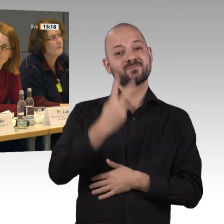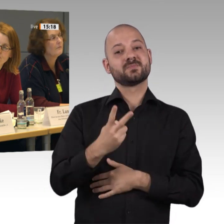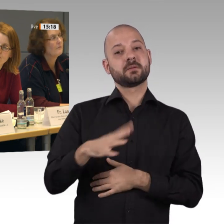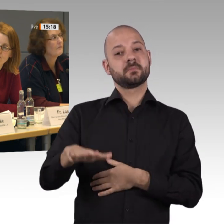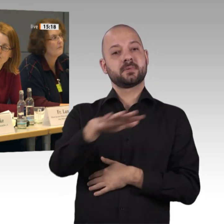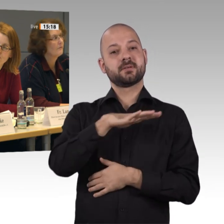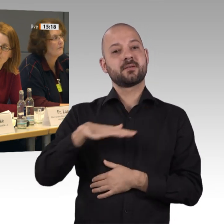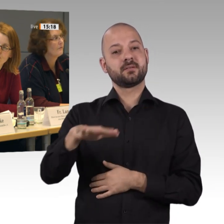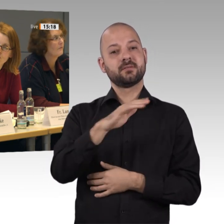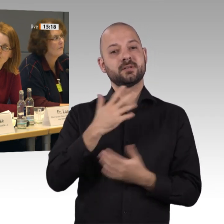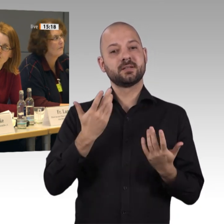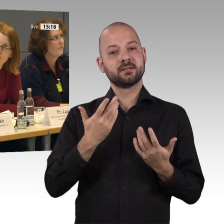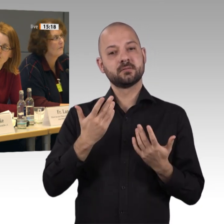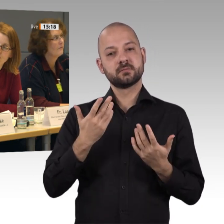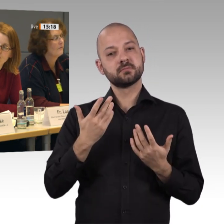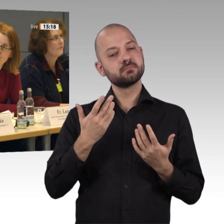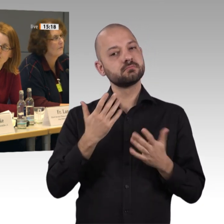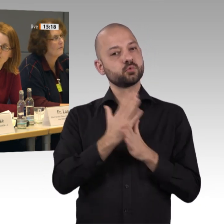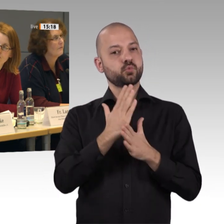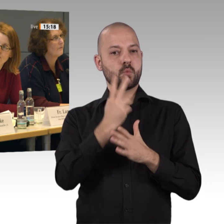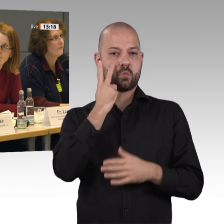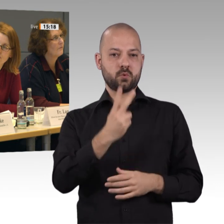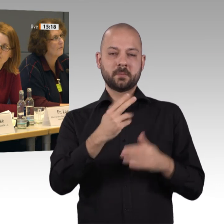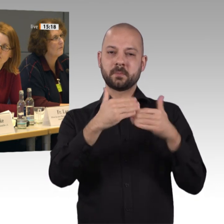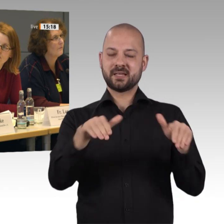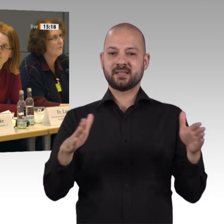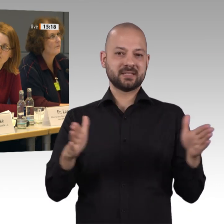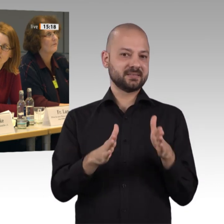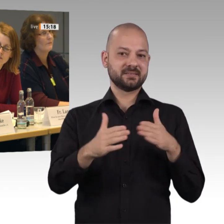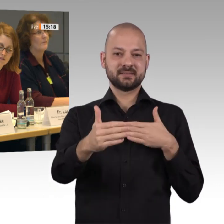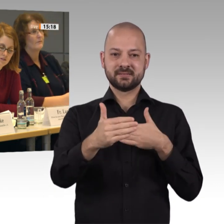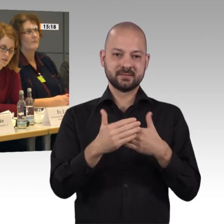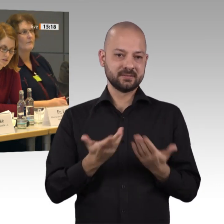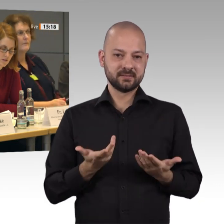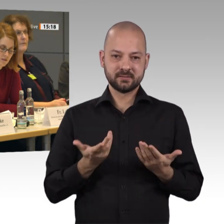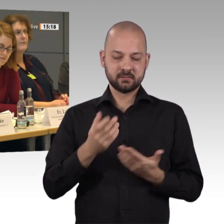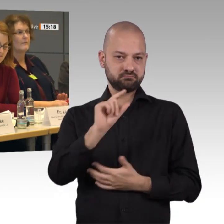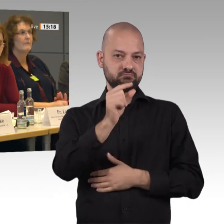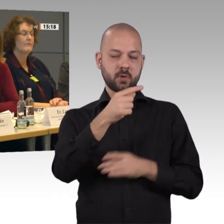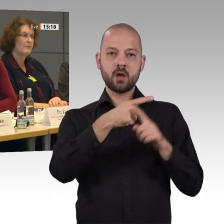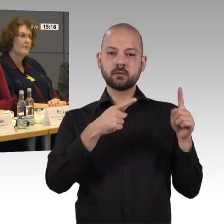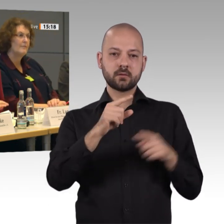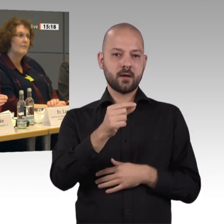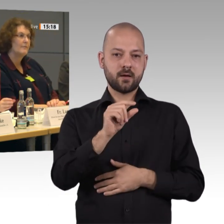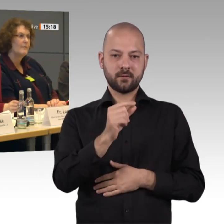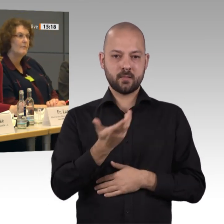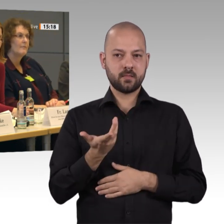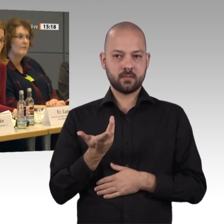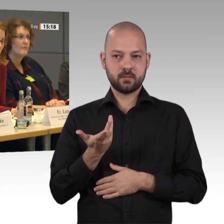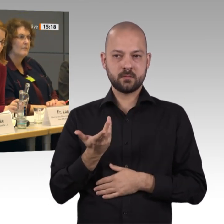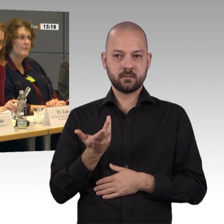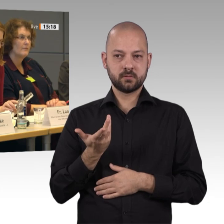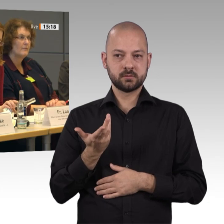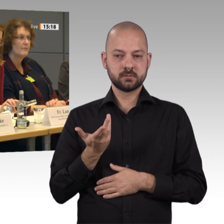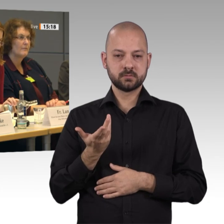hat es das letzte Gesetz, was vor 3 Wochen verabschiedet wurde, vorgesehen, eine bürokratische Schwierigkeit. Da sollen